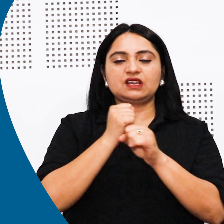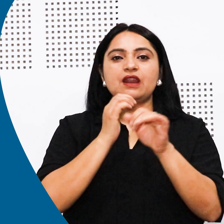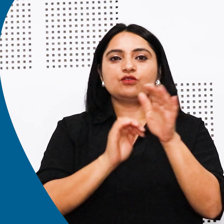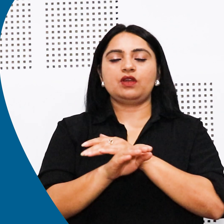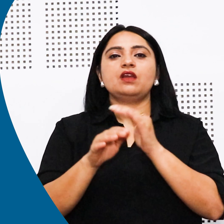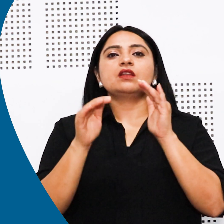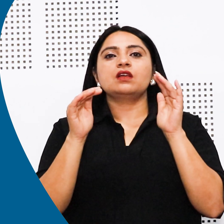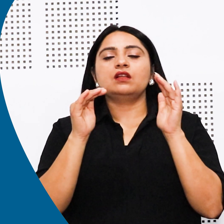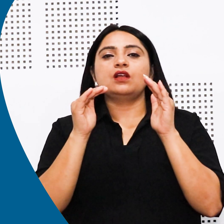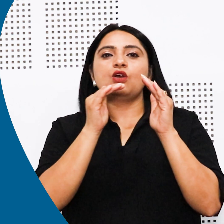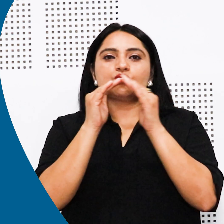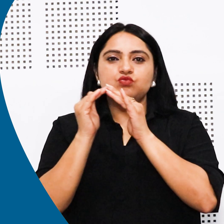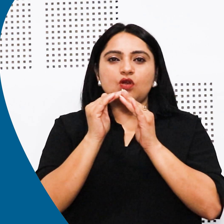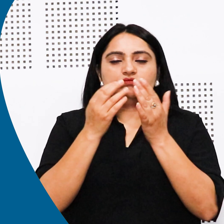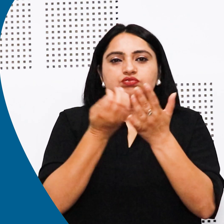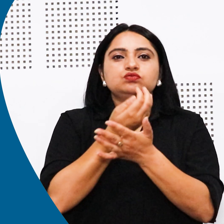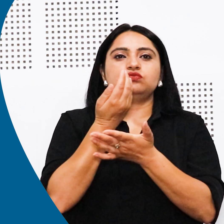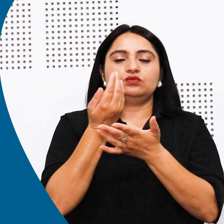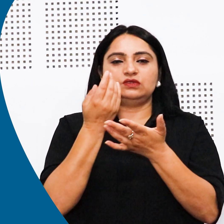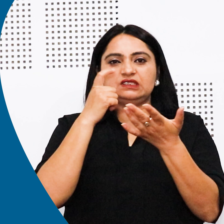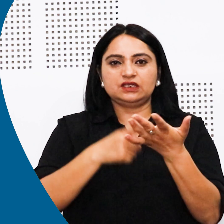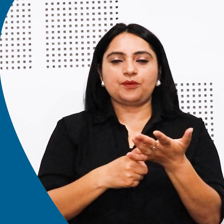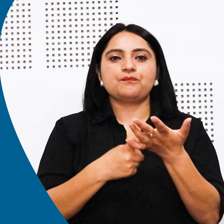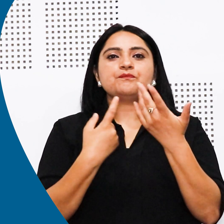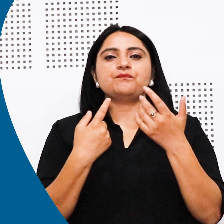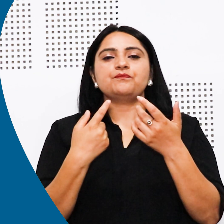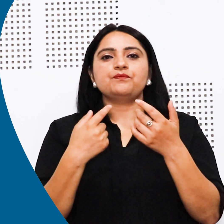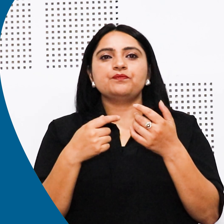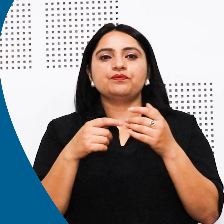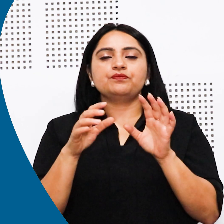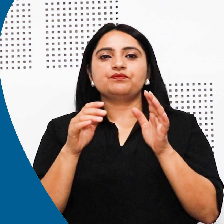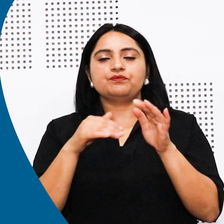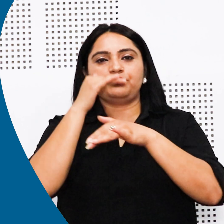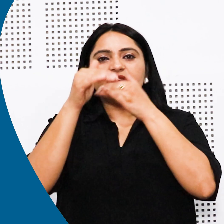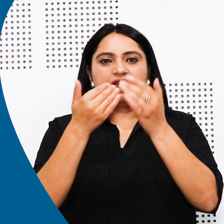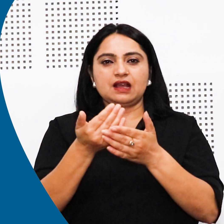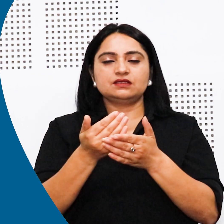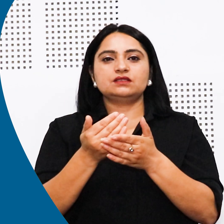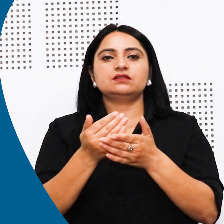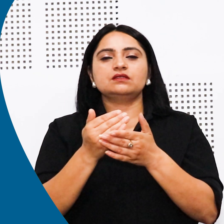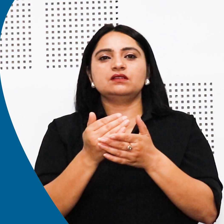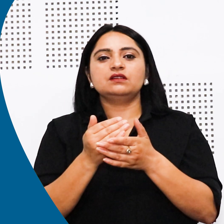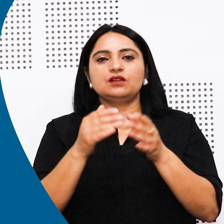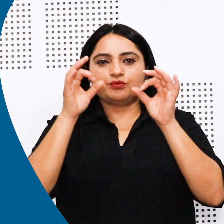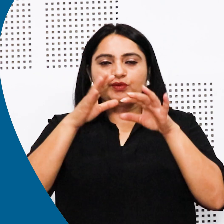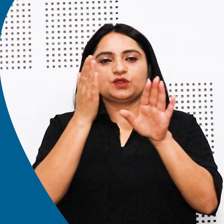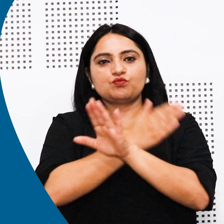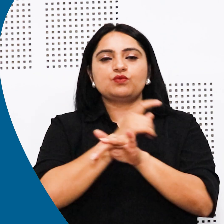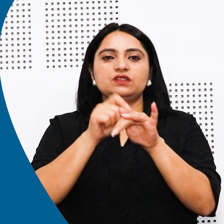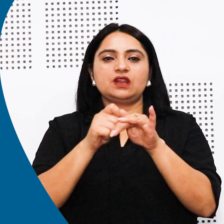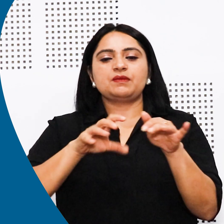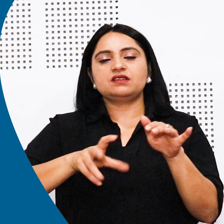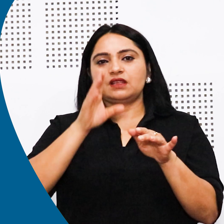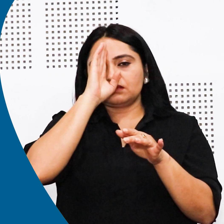निर्माण र रेट्रोफिटिङ, विपद र जलवायु जोखिम न्यूनीकरण र उत्थानशीलता विकास, विपद पूर्व तयारीमा स्थानीय सरकारले